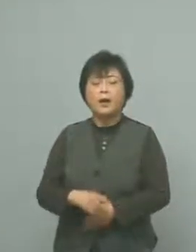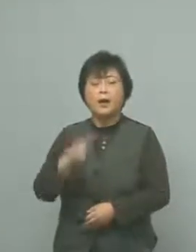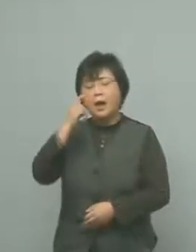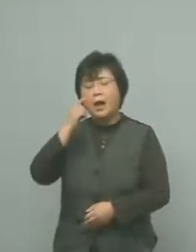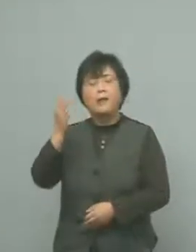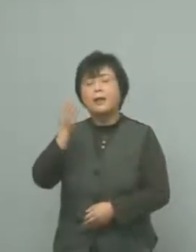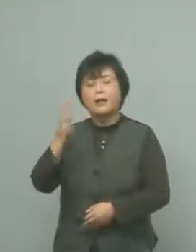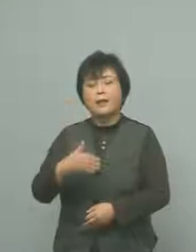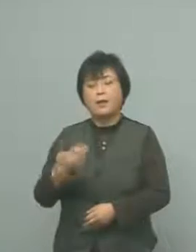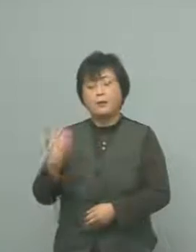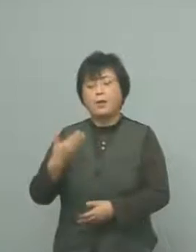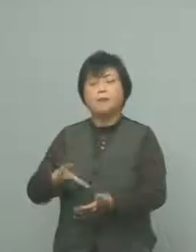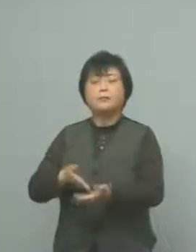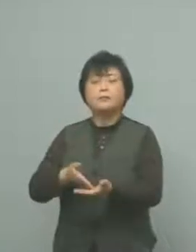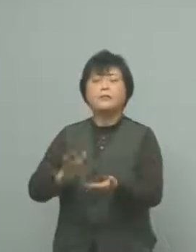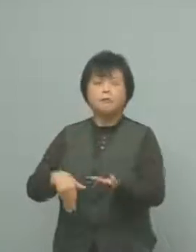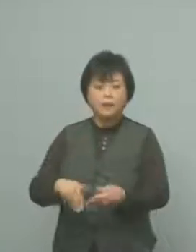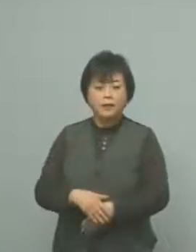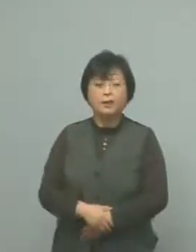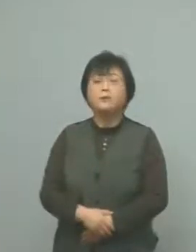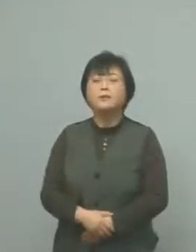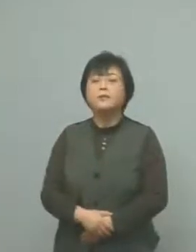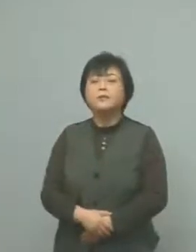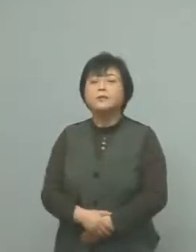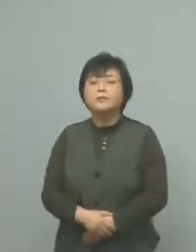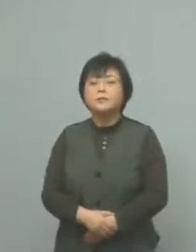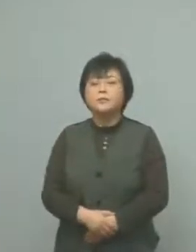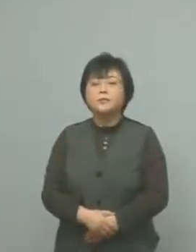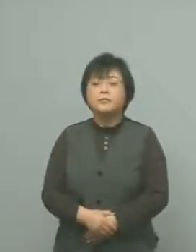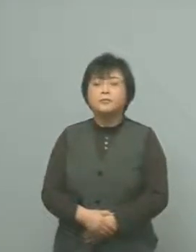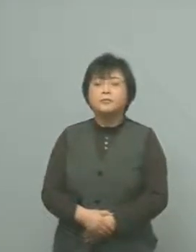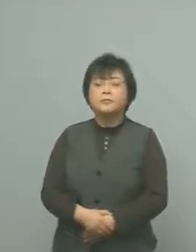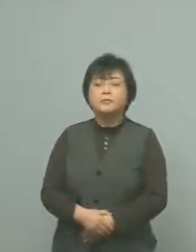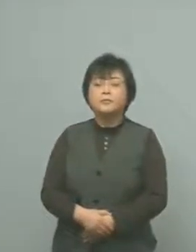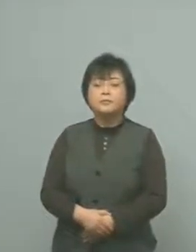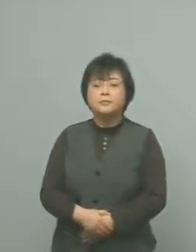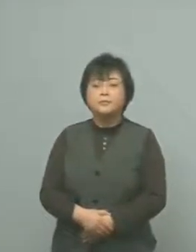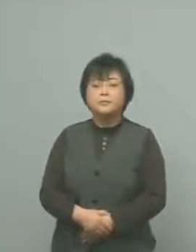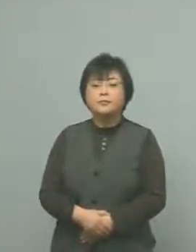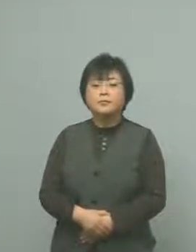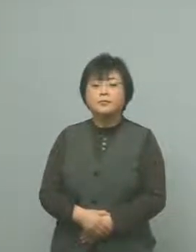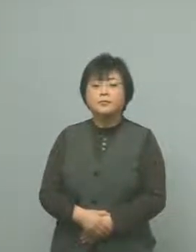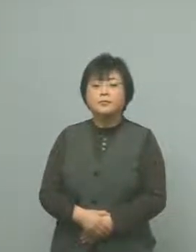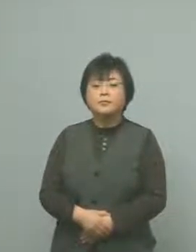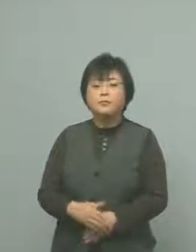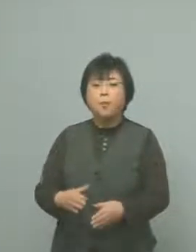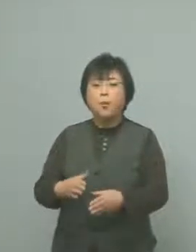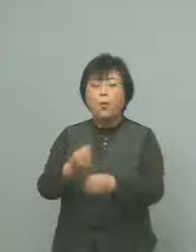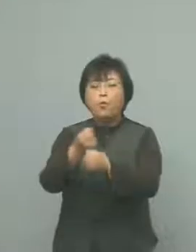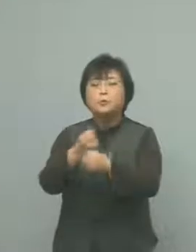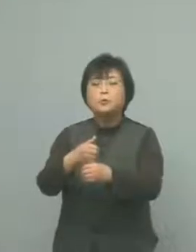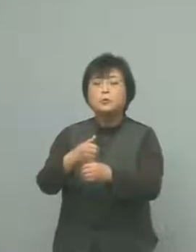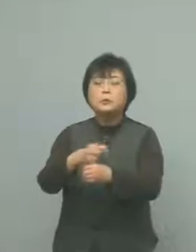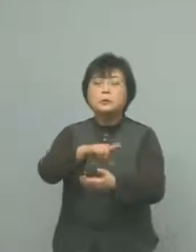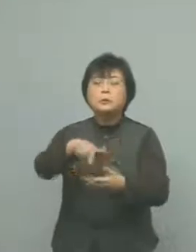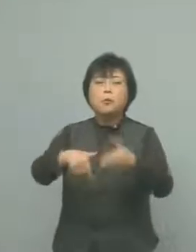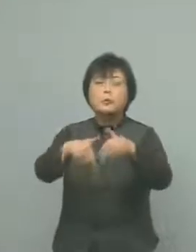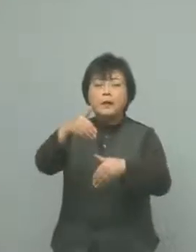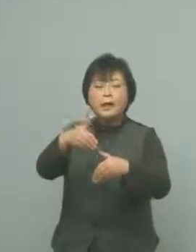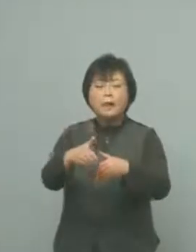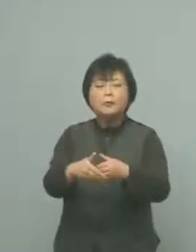全く及んでないというふうに発言されたと思います。 はい、 でまあ、もちろん今ですね、統一地方選の後半戦の最中なんですけれ